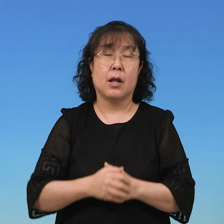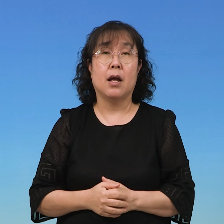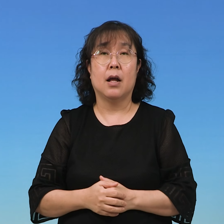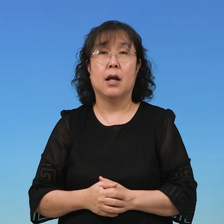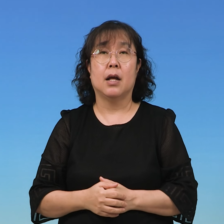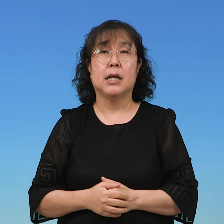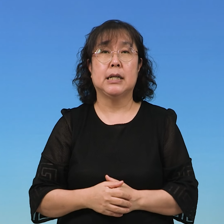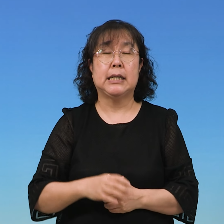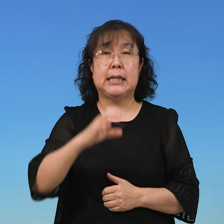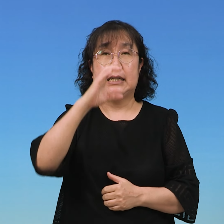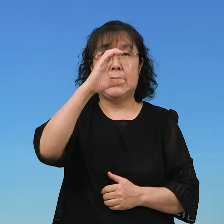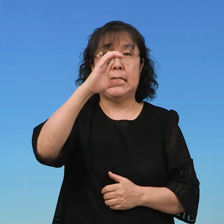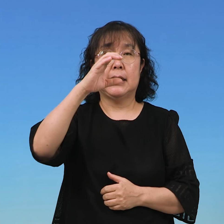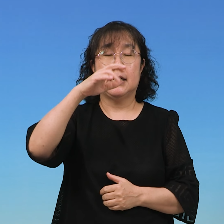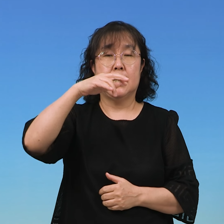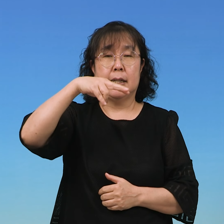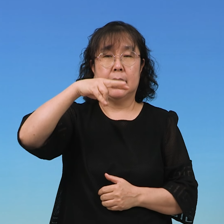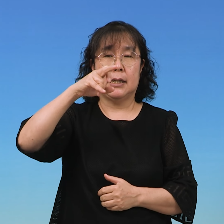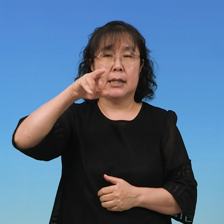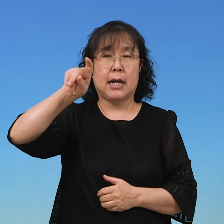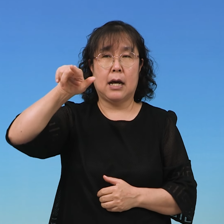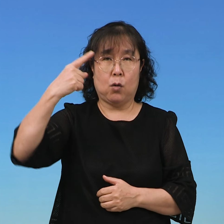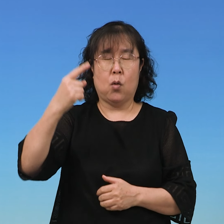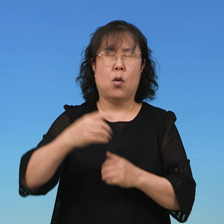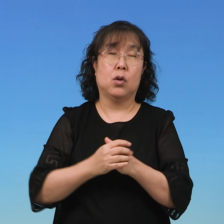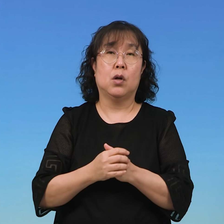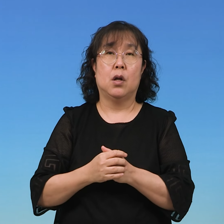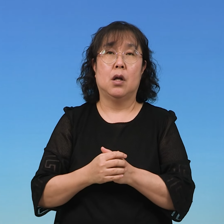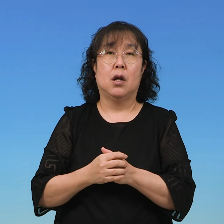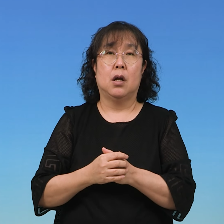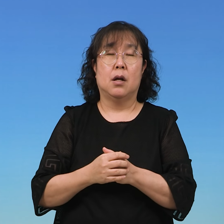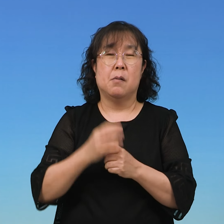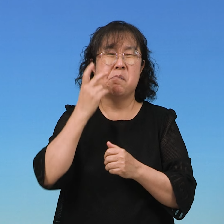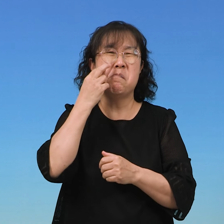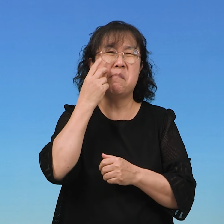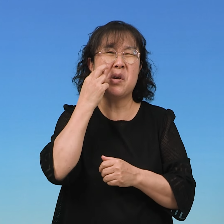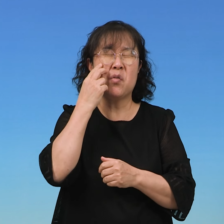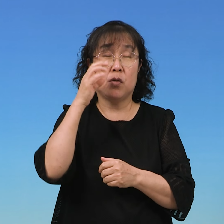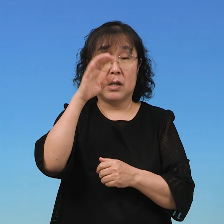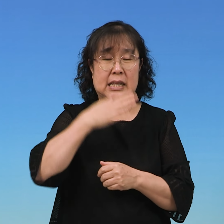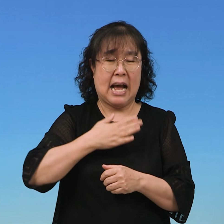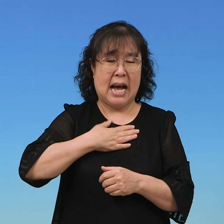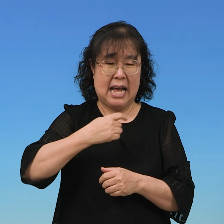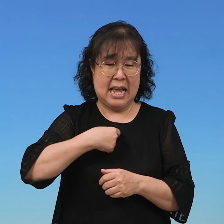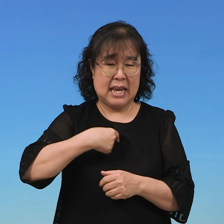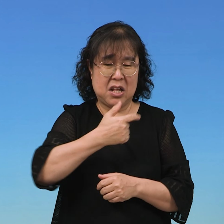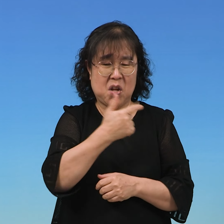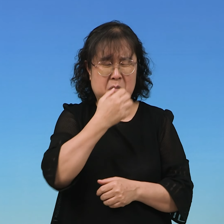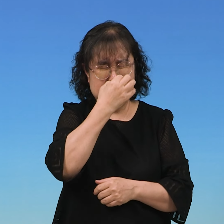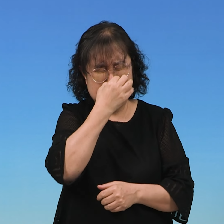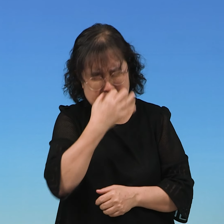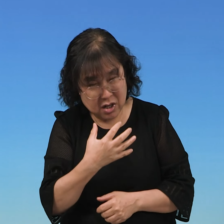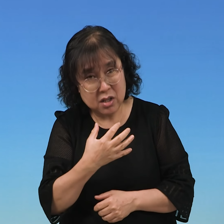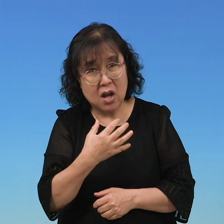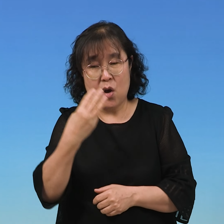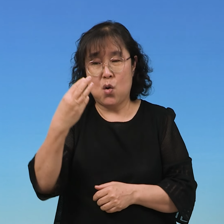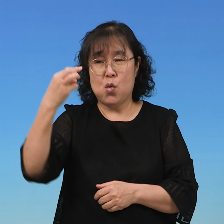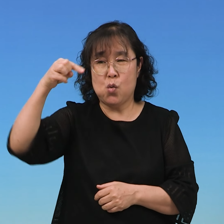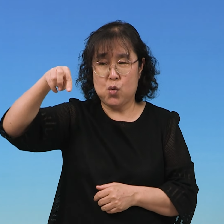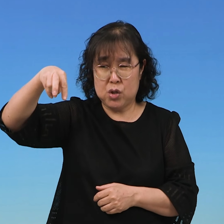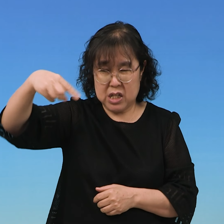시카고가 저에게 루스였어요. 의미 없이 고생만 죽으라고 하던. 그래서 너무